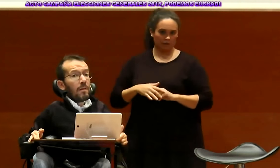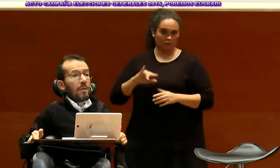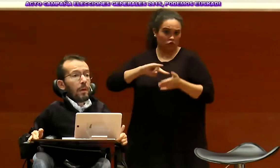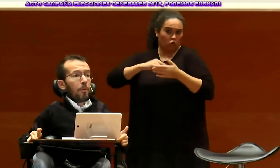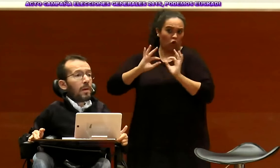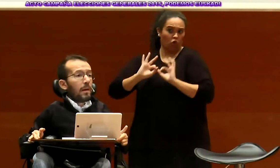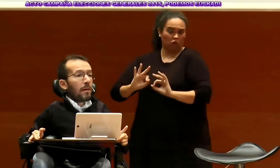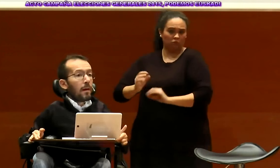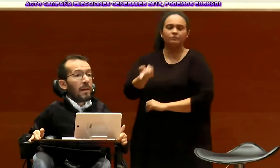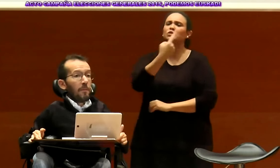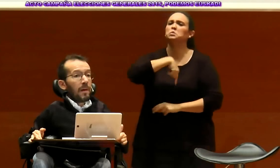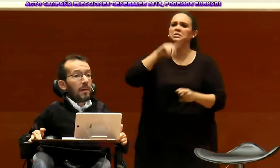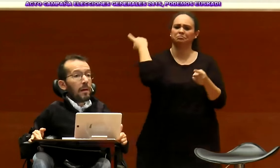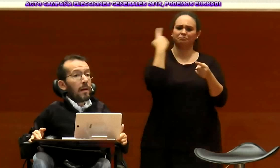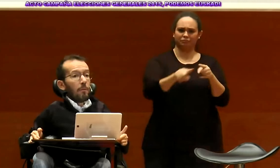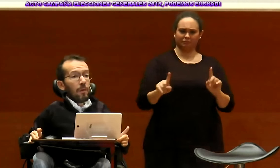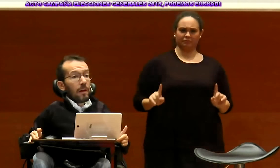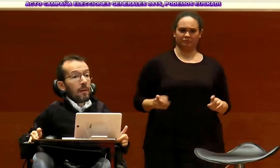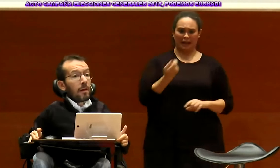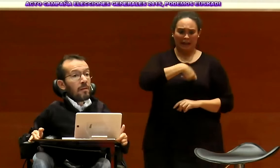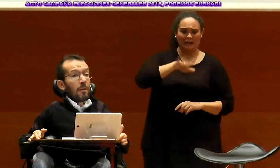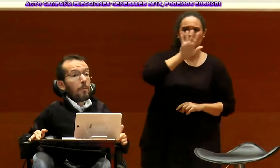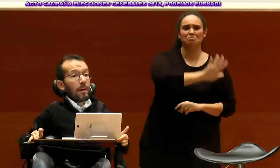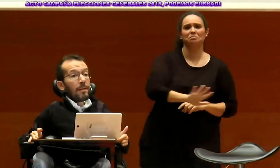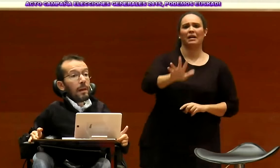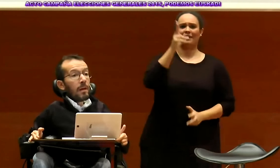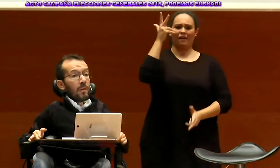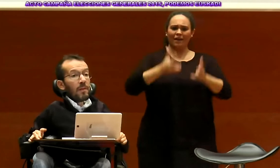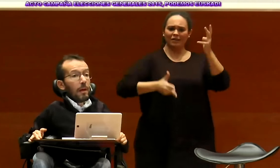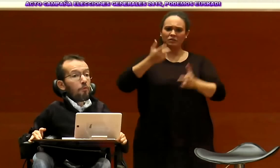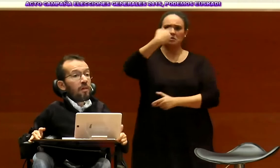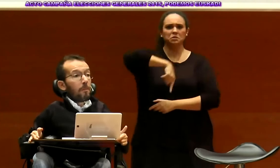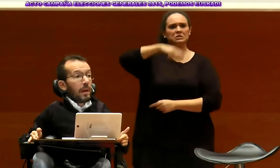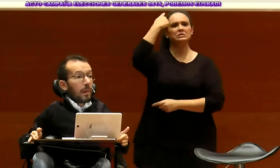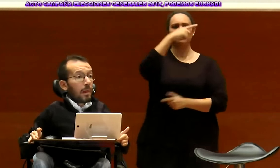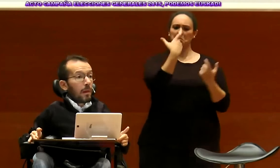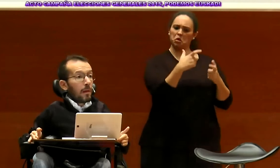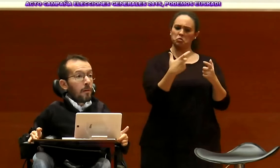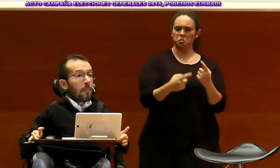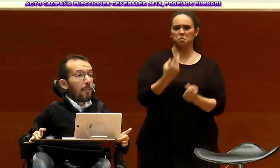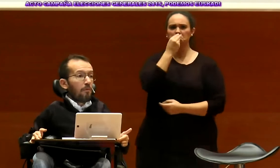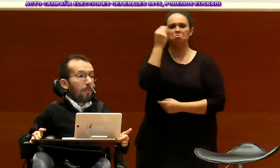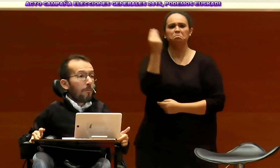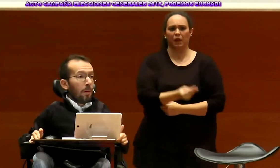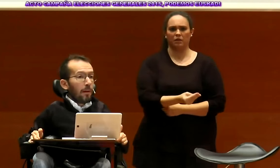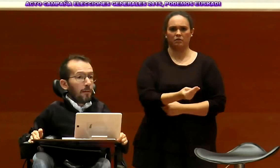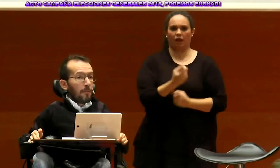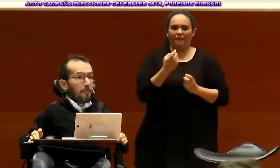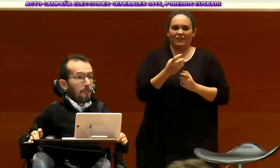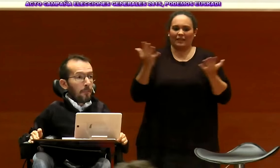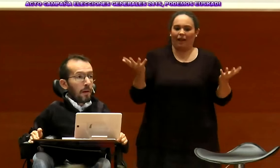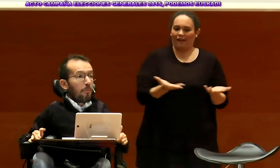nuestra es decir, no, mira, en España, en Euskadi, sabemos hacer ciertas cosas bien. Apostemos por